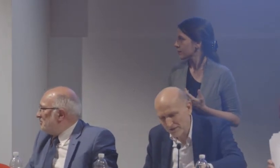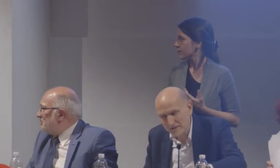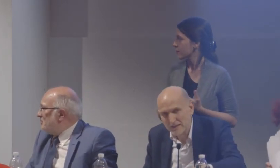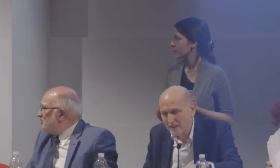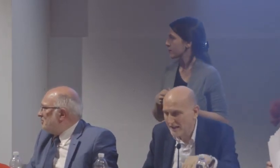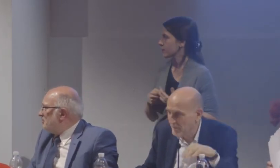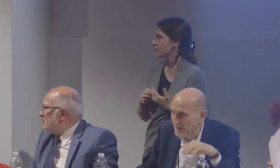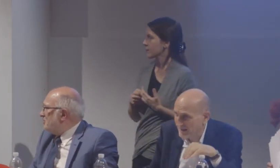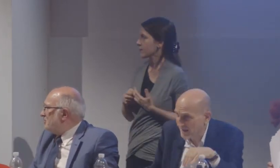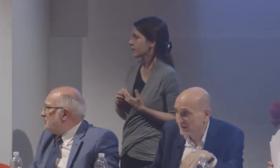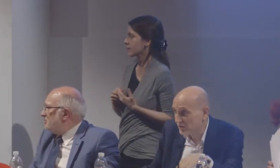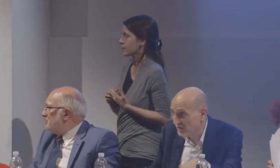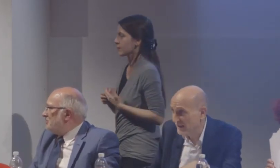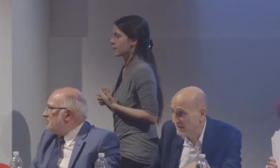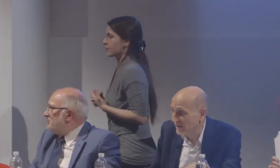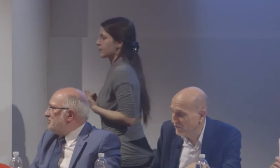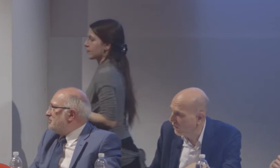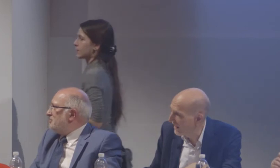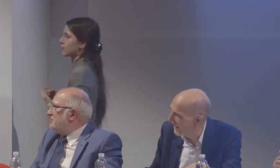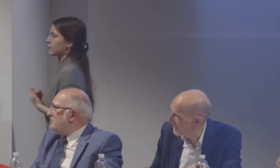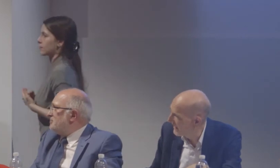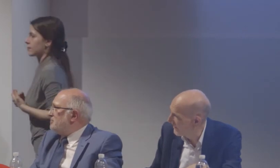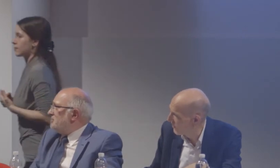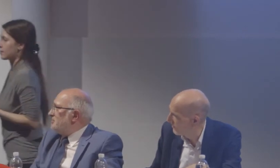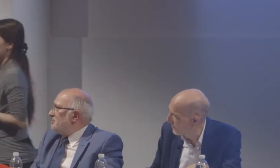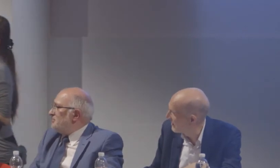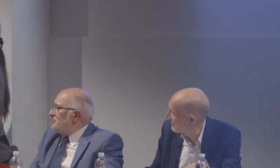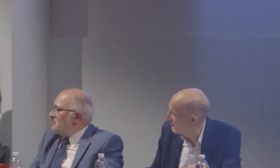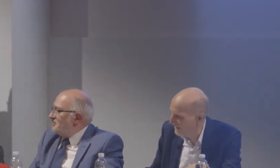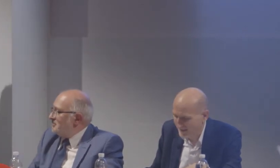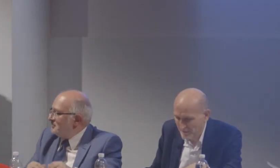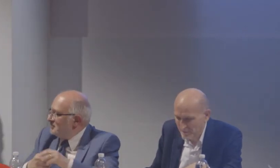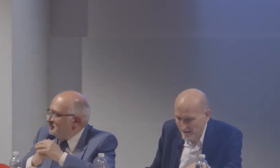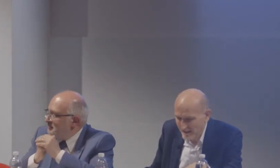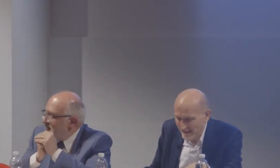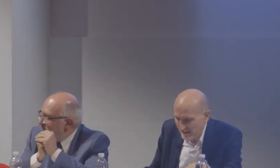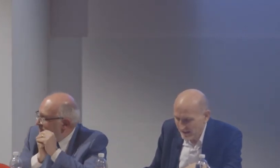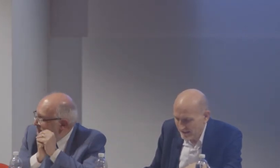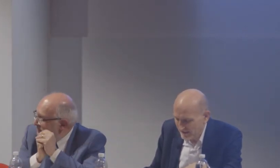però l'ambiente, nonostante la folla amichevole, forse Silvana.